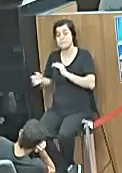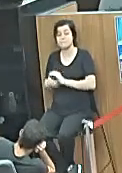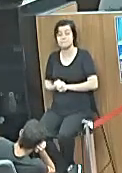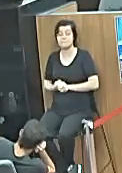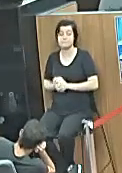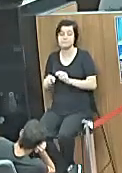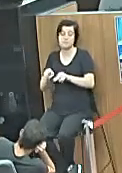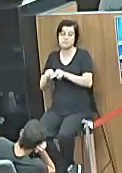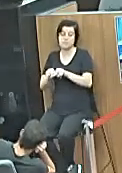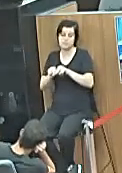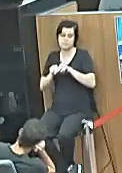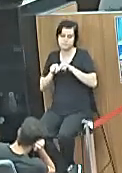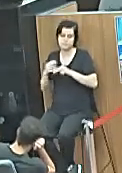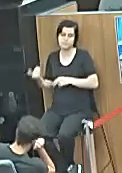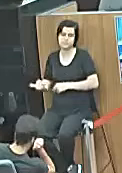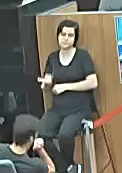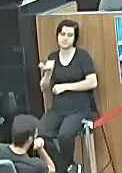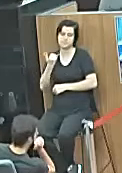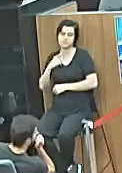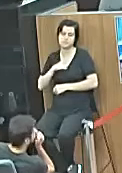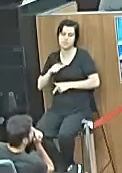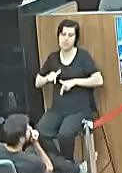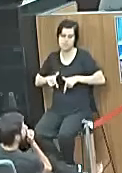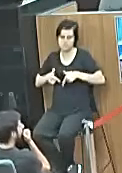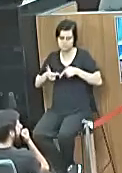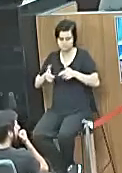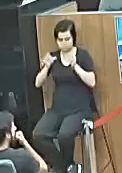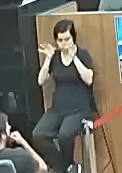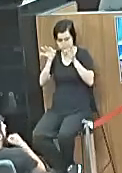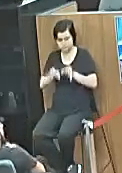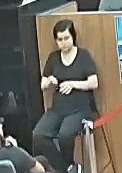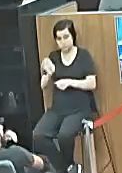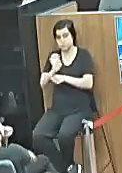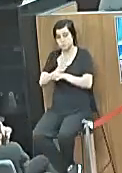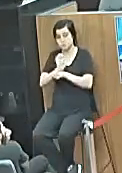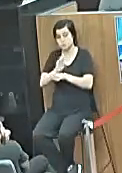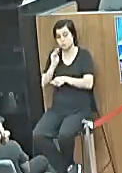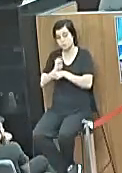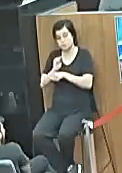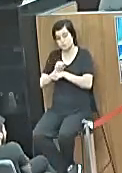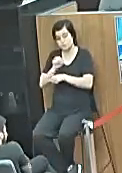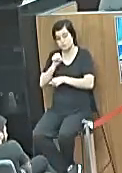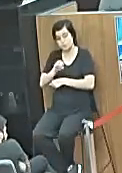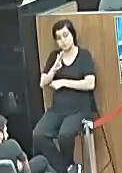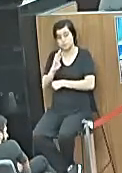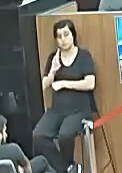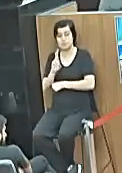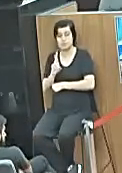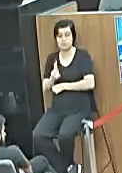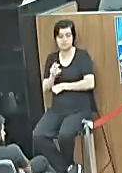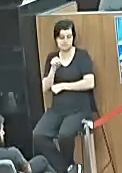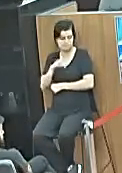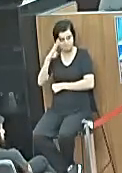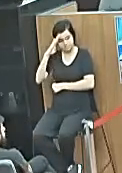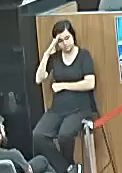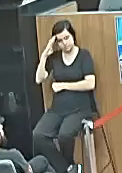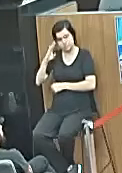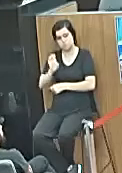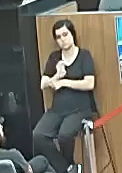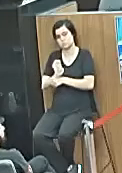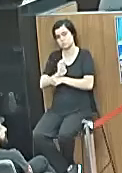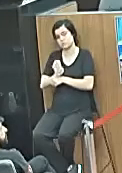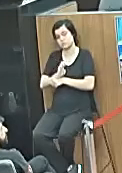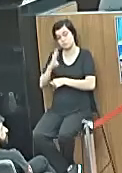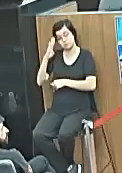isso é preciso que a gente tenha uma ação mais concreta do estado para essa br que é fundamental para o estado é fundamental